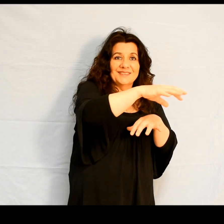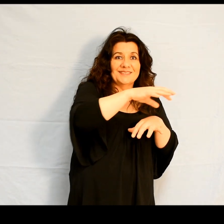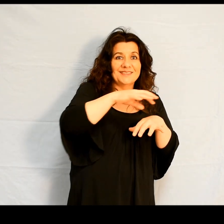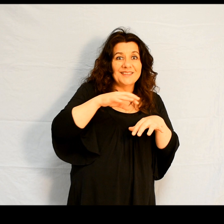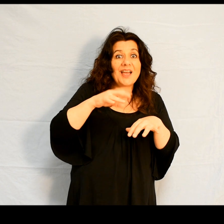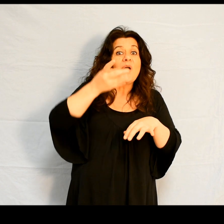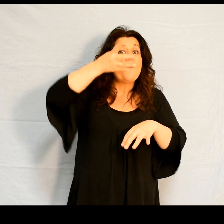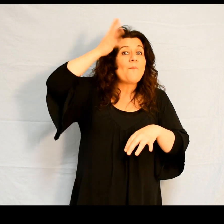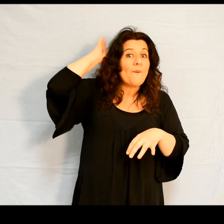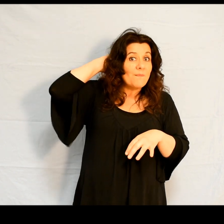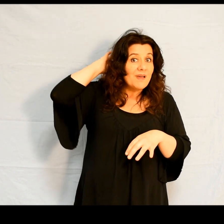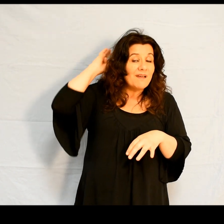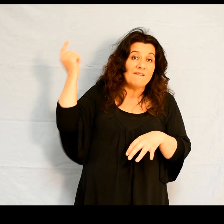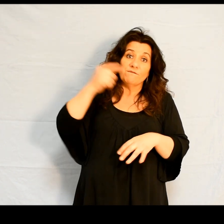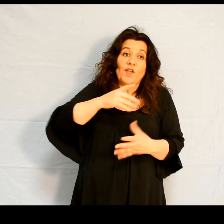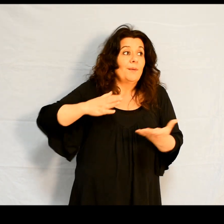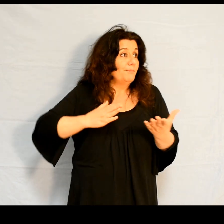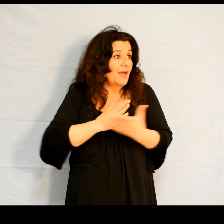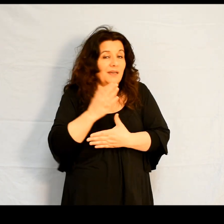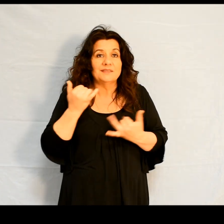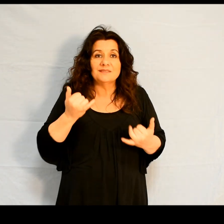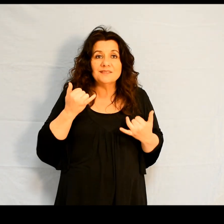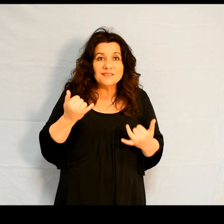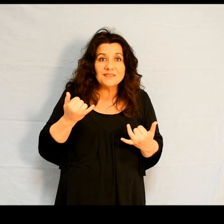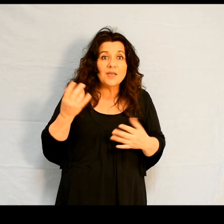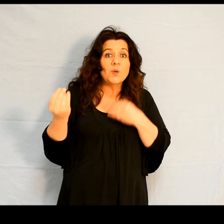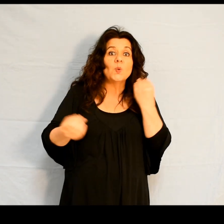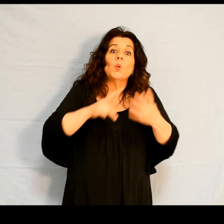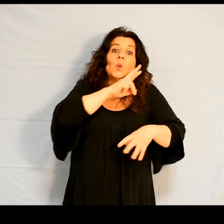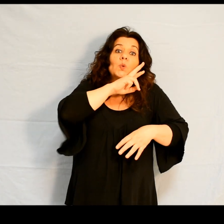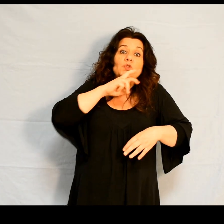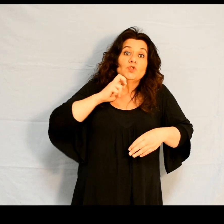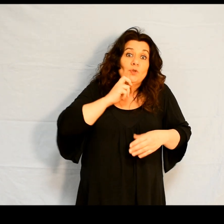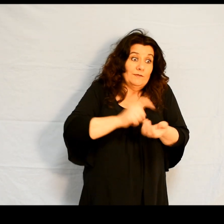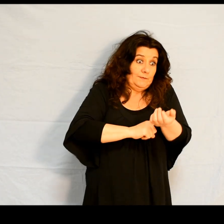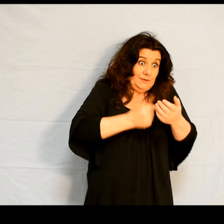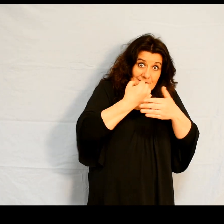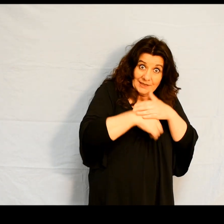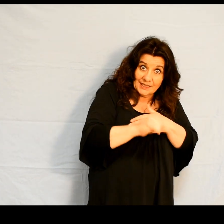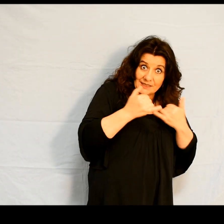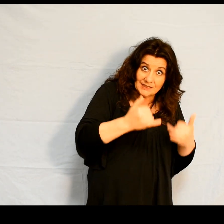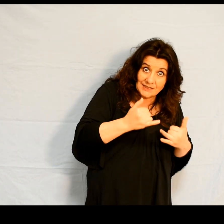Romains de passage, Juifs de naissance et convertis,